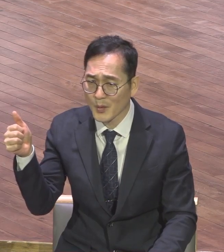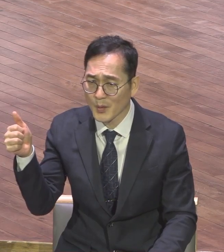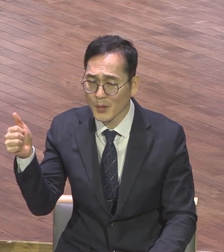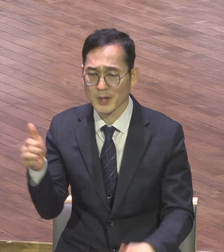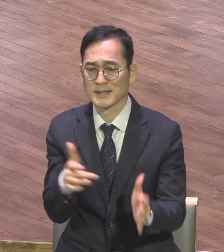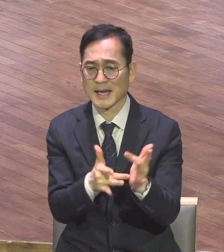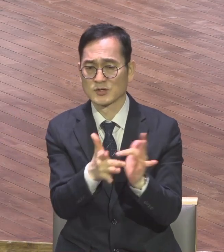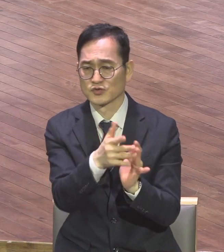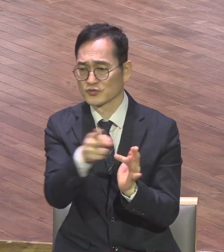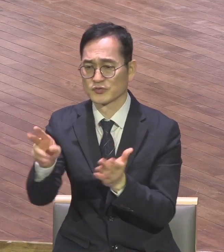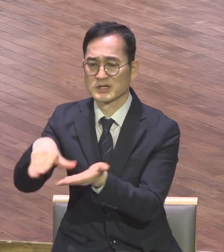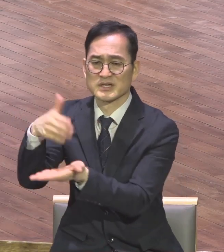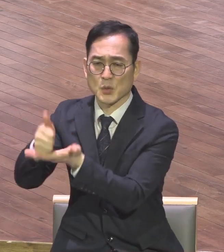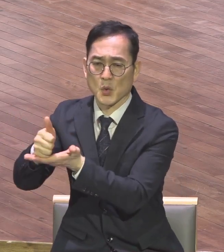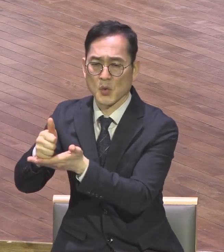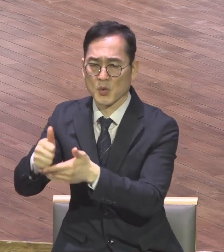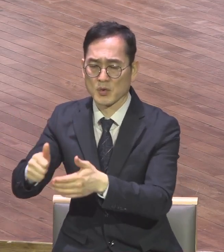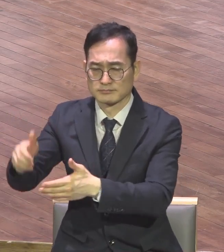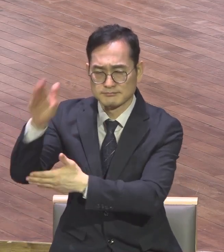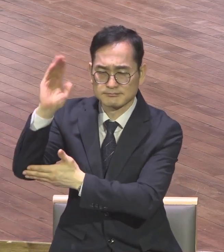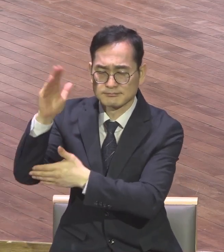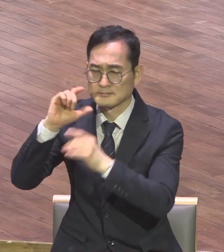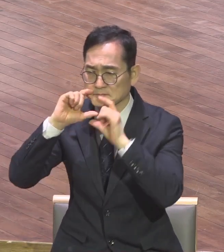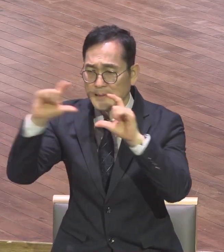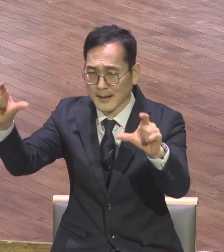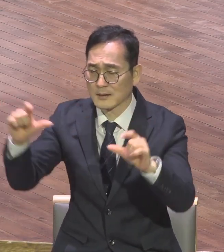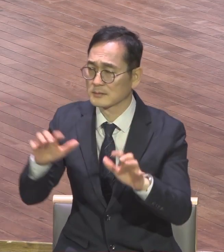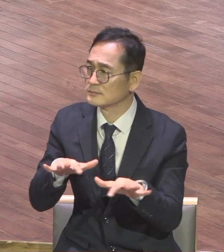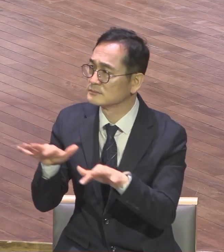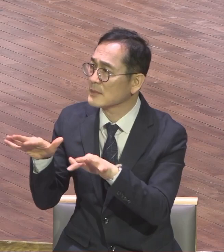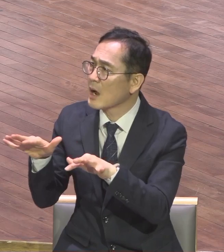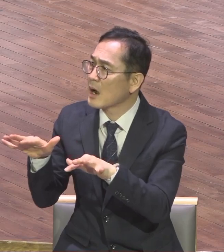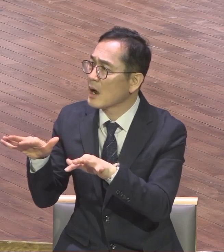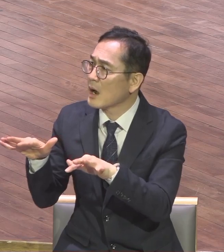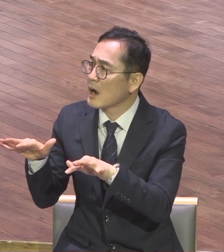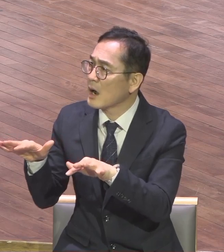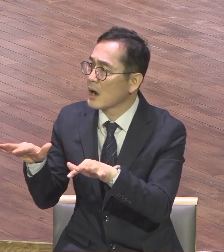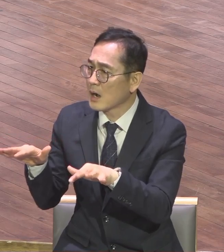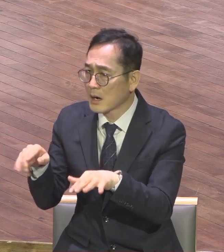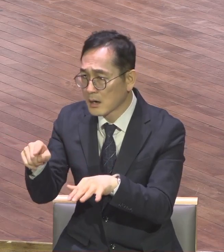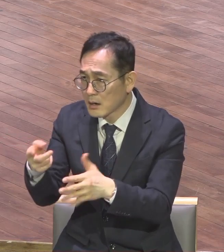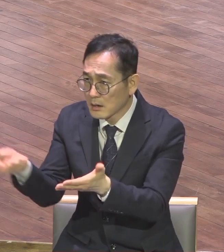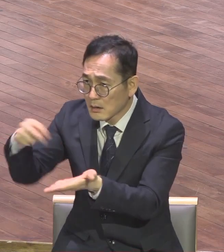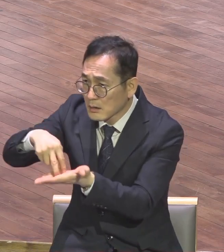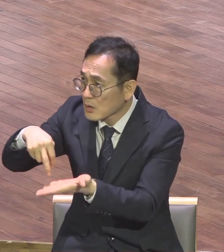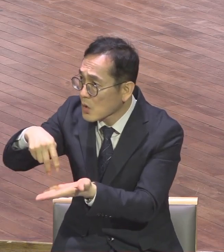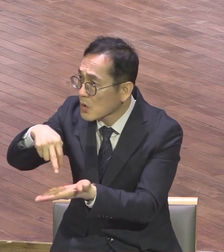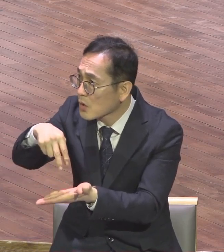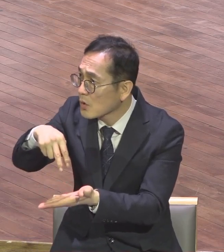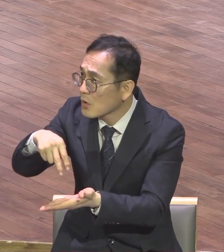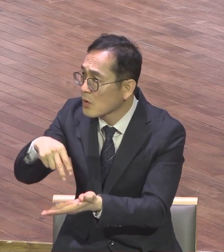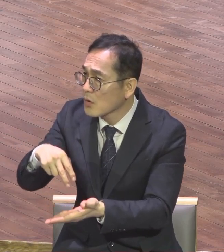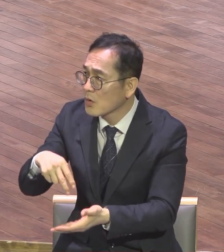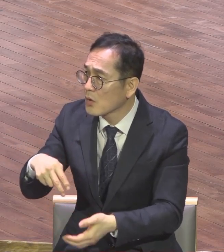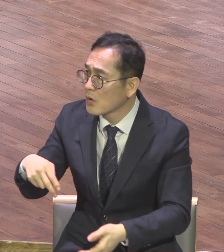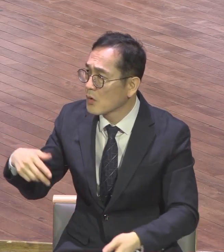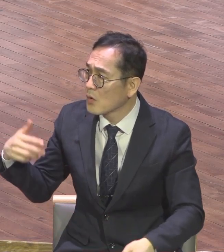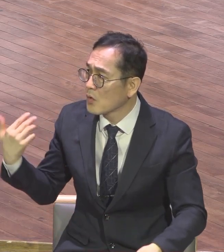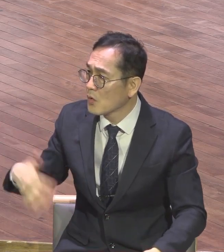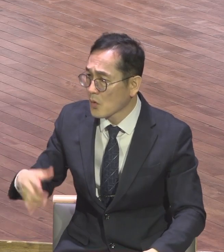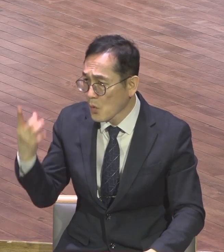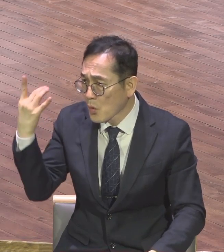예수가 그리스도라고 증거하니까 막 많은 사람들이 쳐다보고 주목하고, 우와, 저 사람이 날